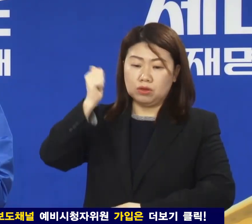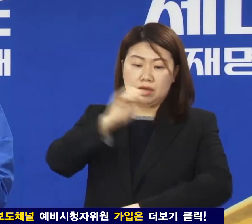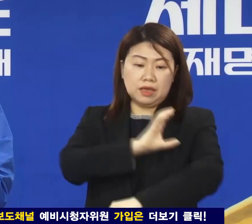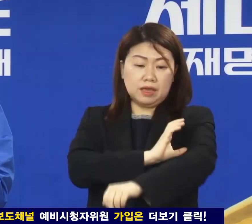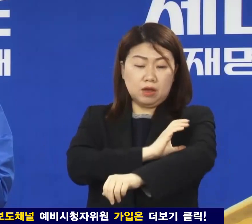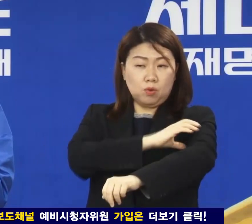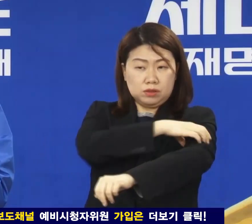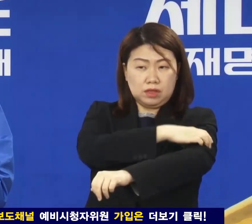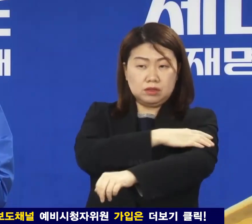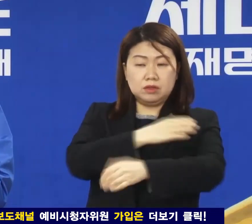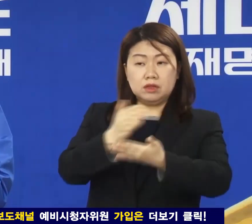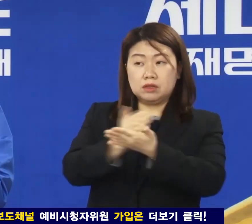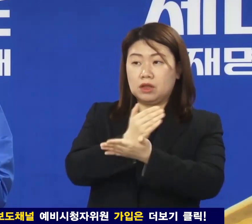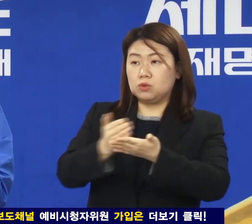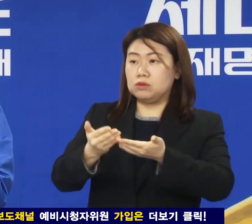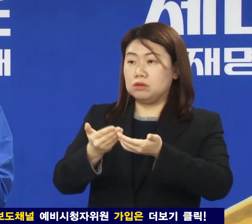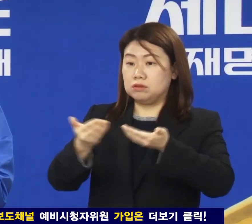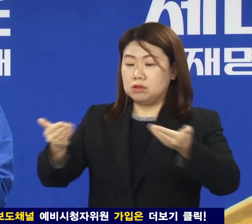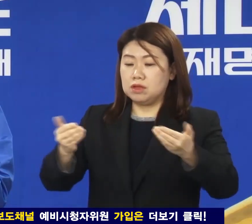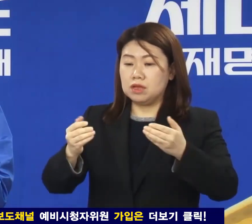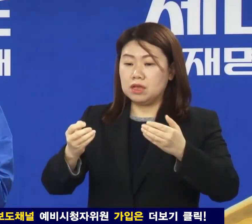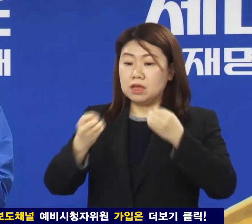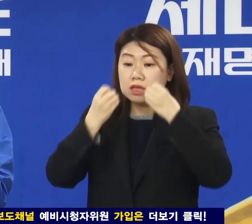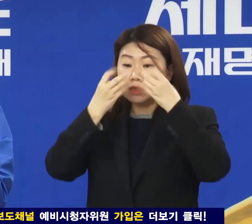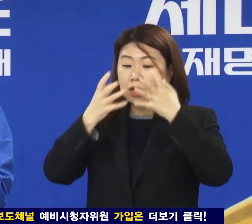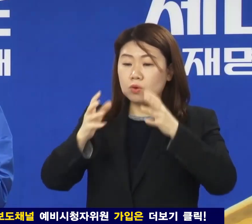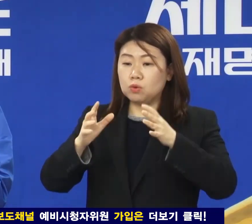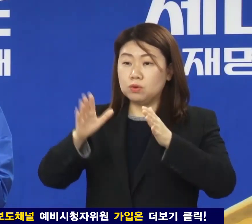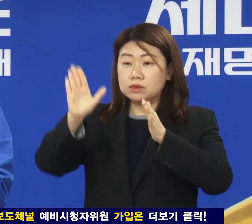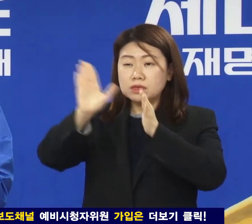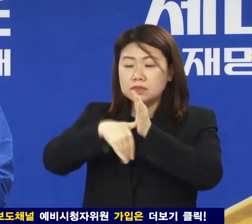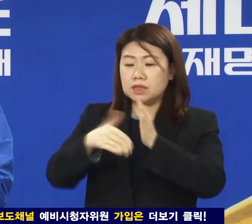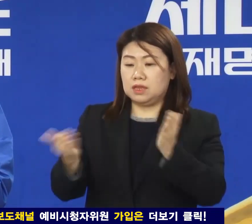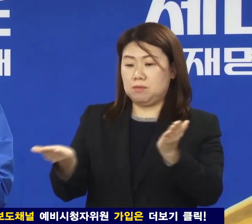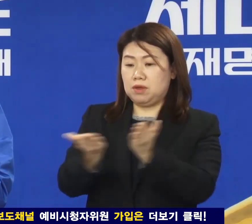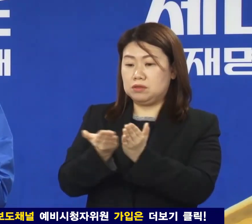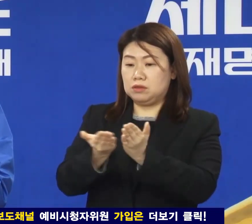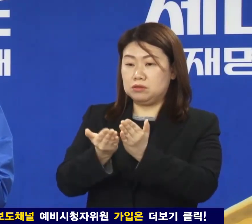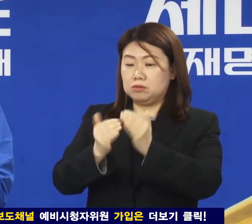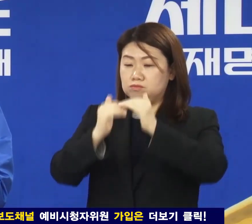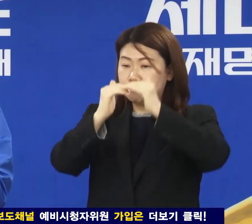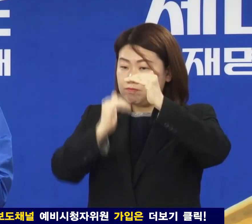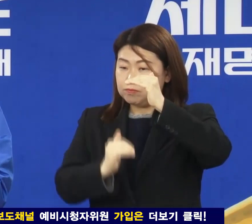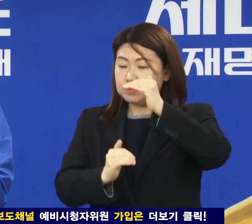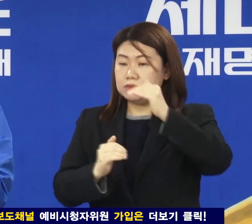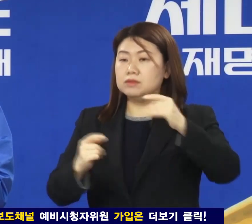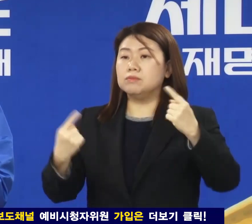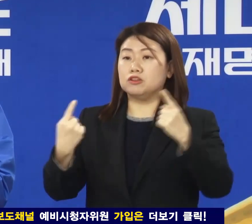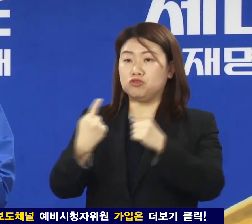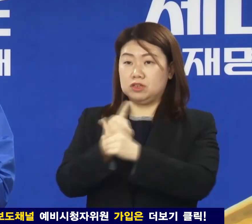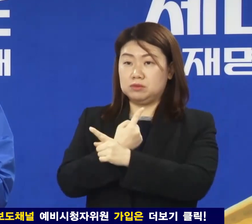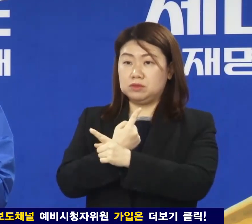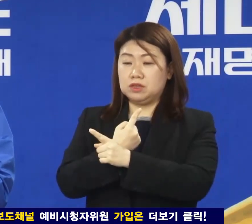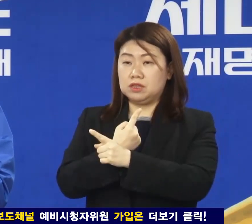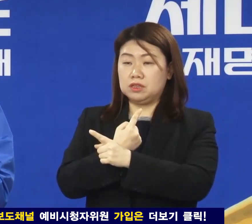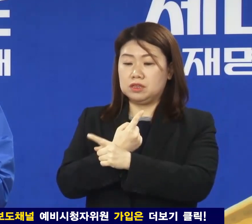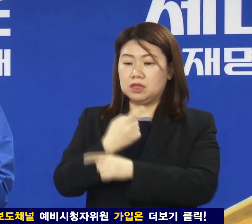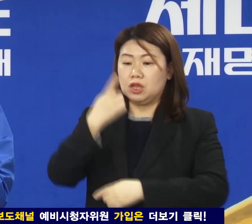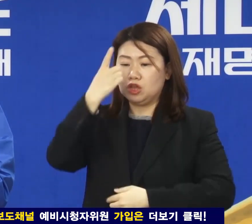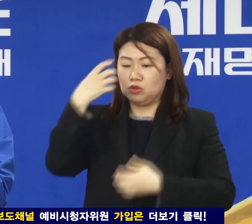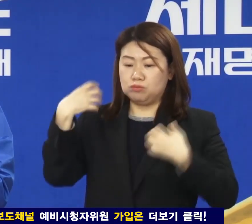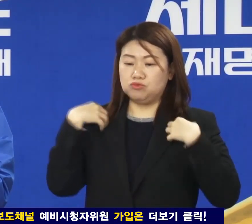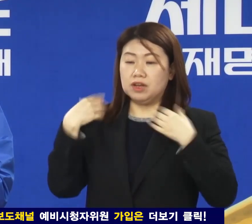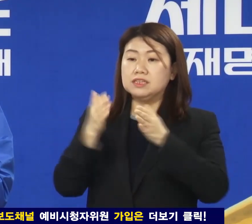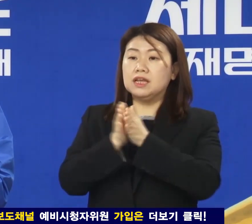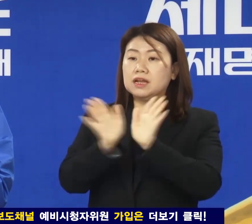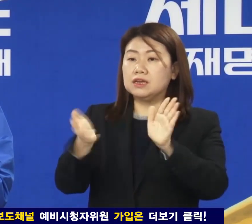분산해서 새 시대에 맞게 권력 구조를 개편할 것입니다. 새 정부가 출범하기